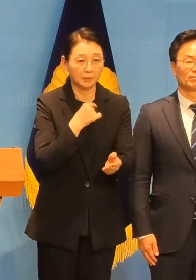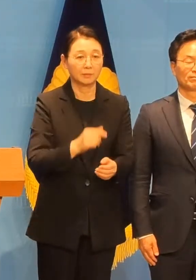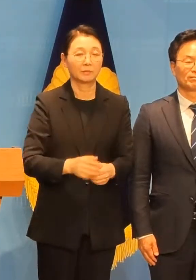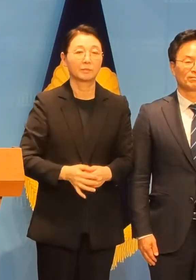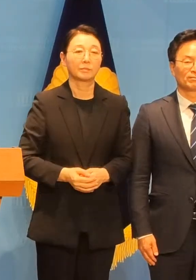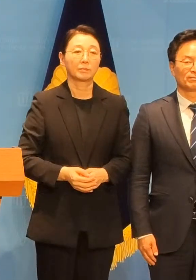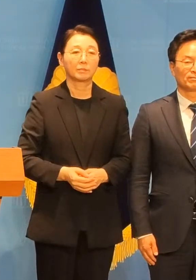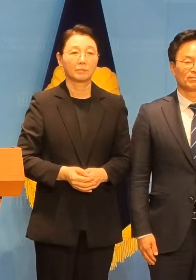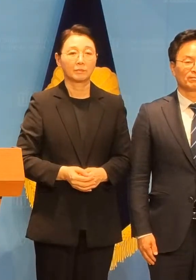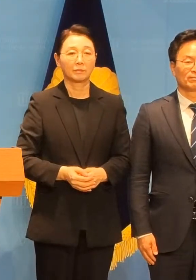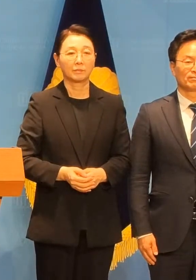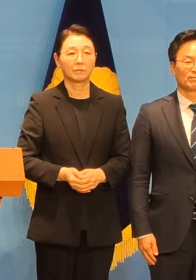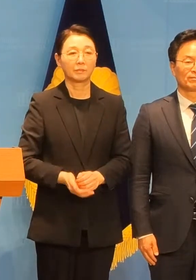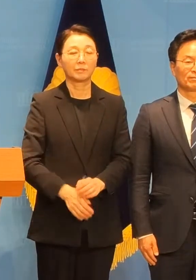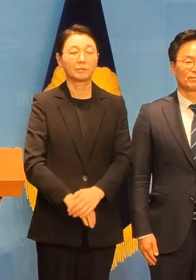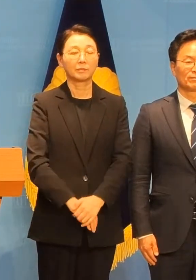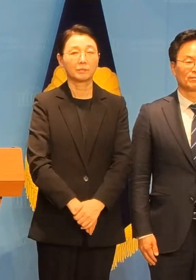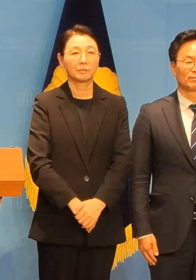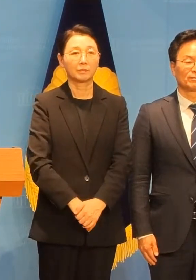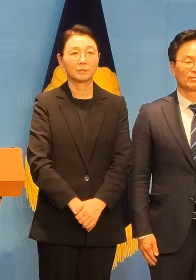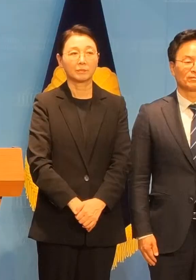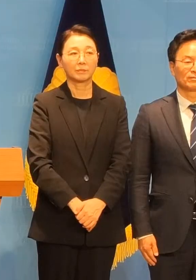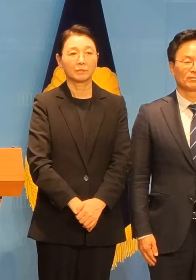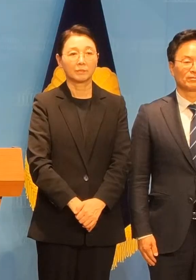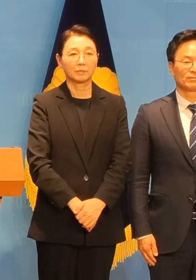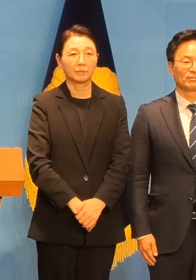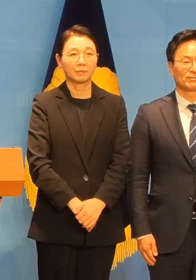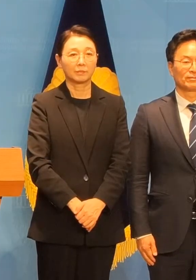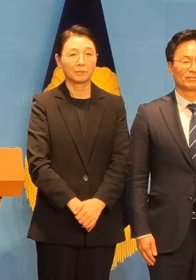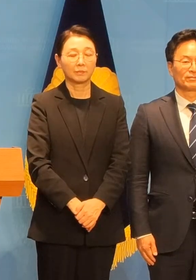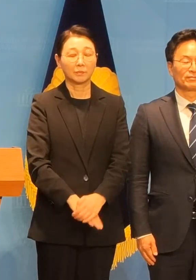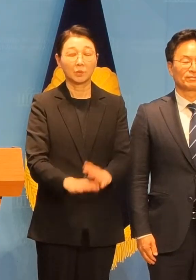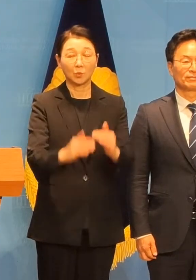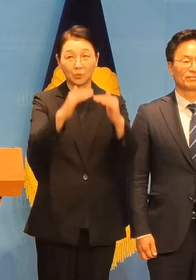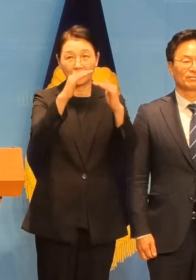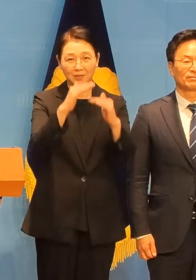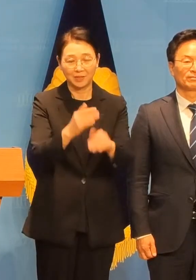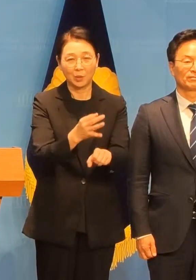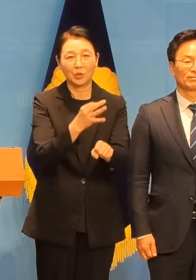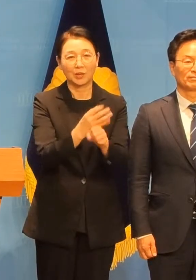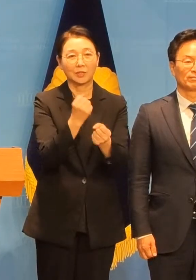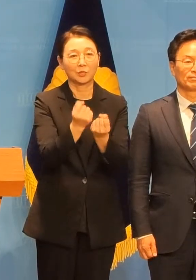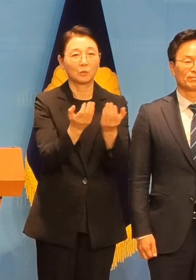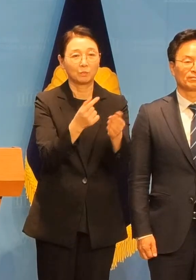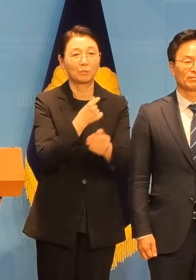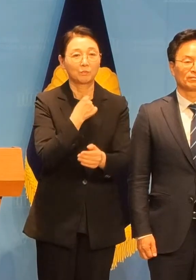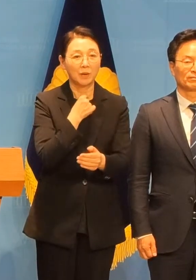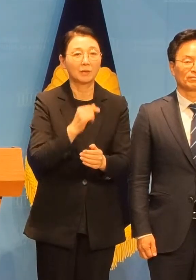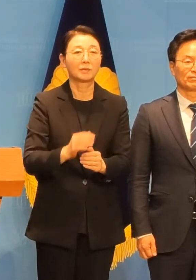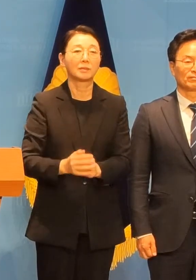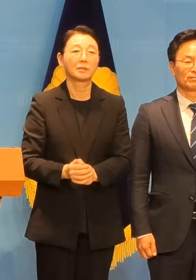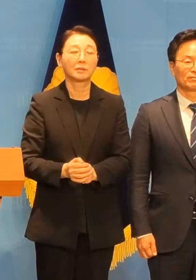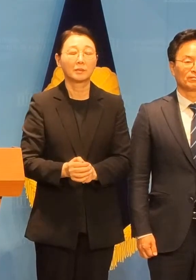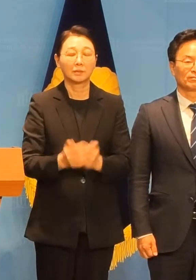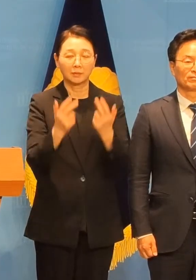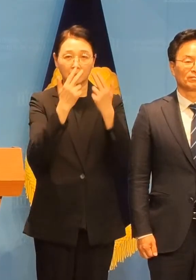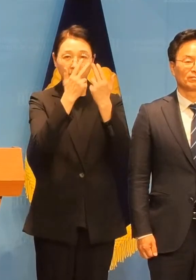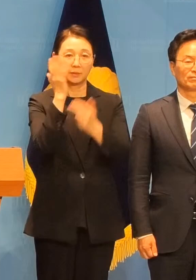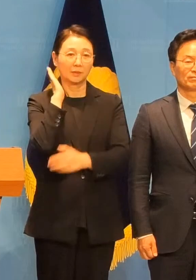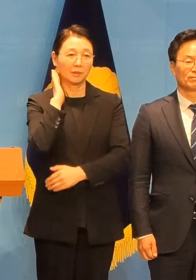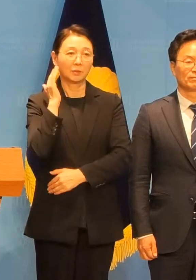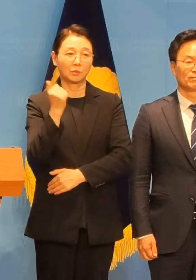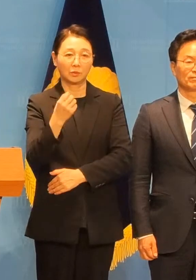질문에 대한 응답하도록 하겠습니다. 자, 그러면 오늘 있었던 내용 간략하게 설명드리겠습니다. 이재명